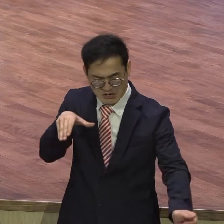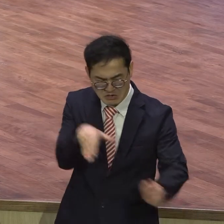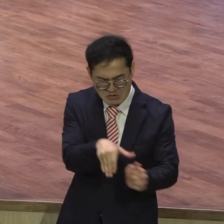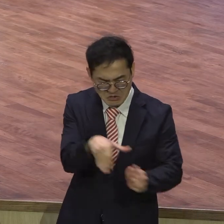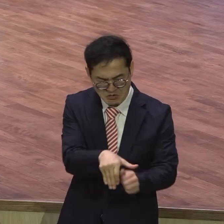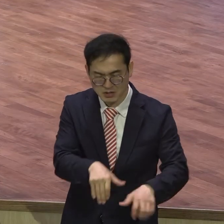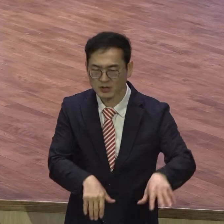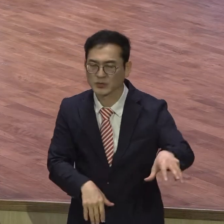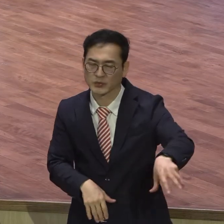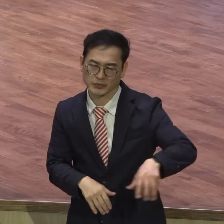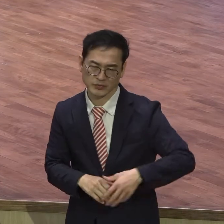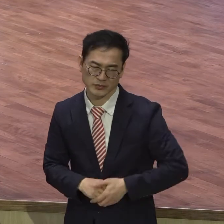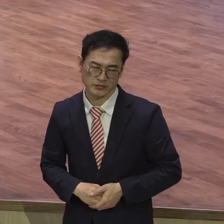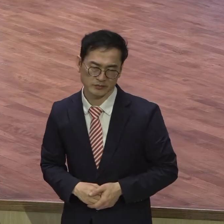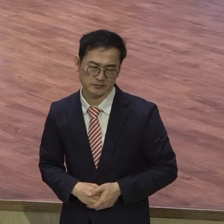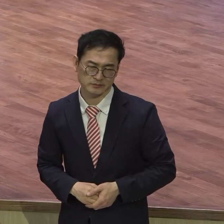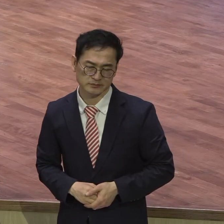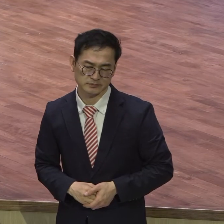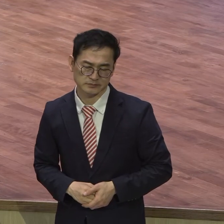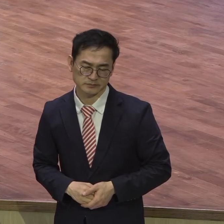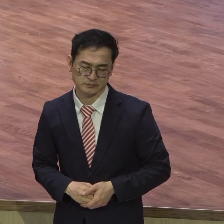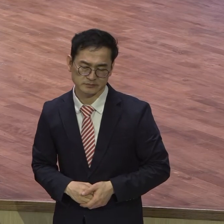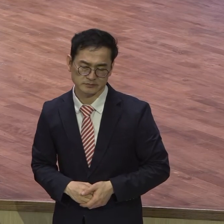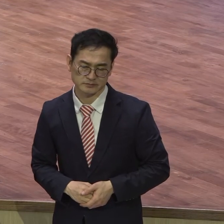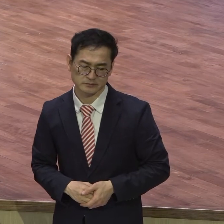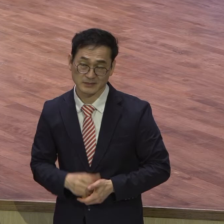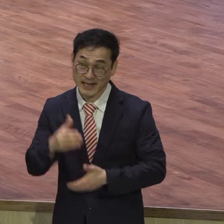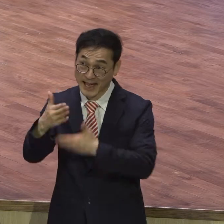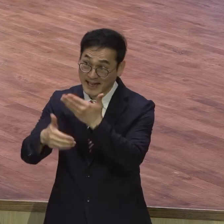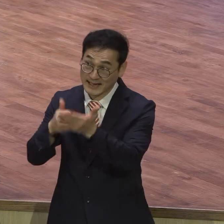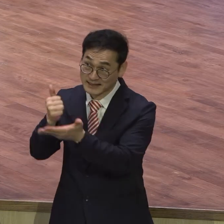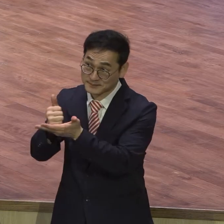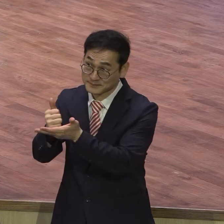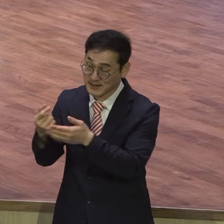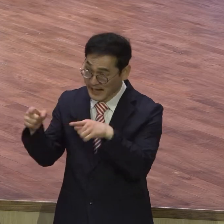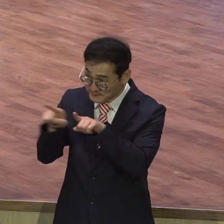하나님이 없는 사람이 하는 것은 싹 다 재앙이에요